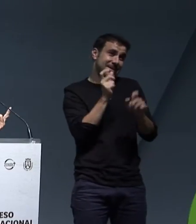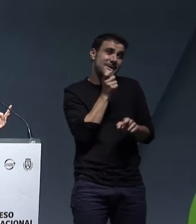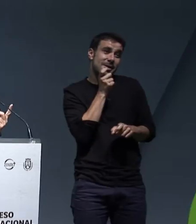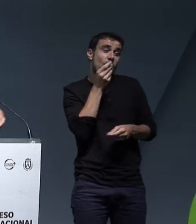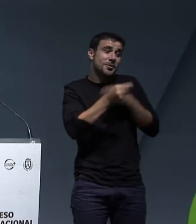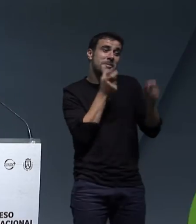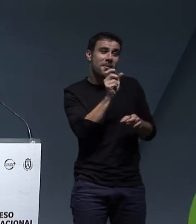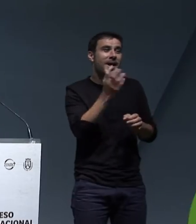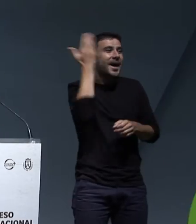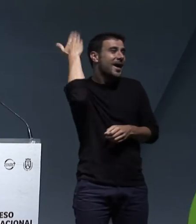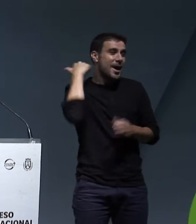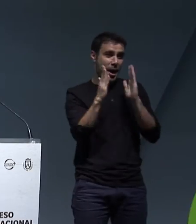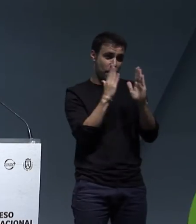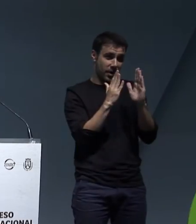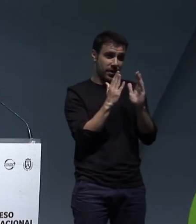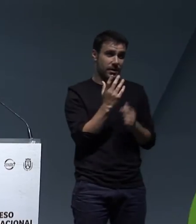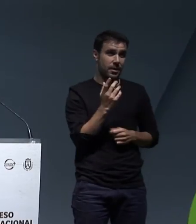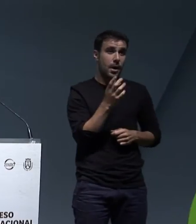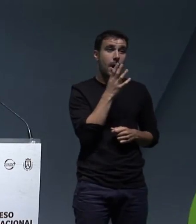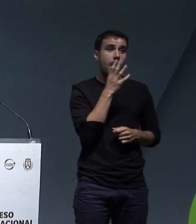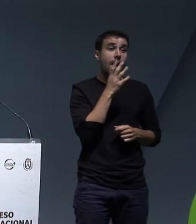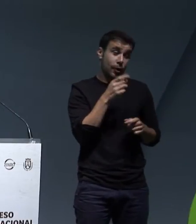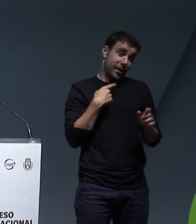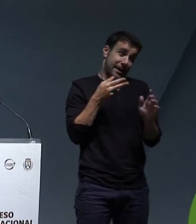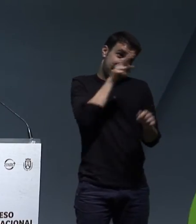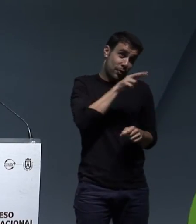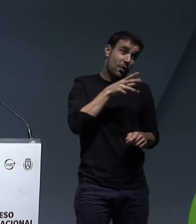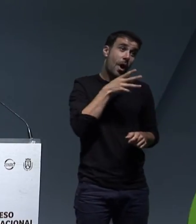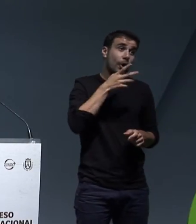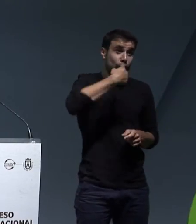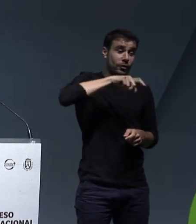aquel momento, como repito, he vuelto hacia atrás,